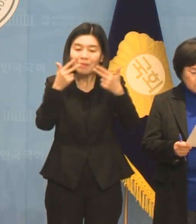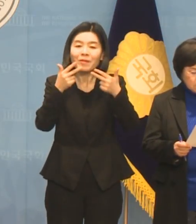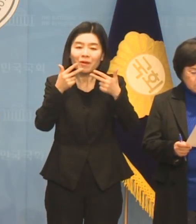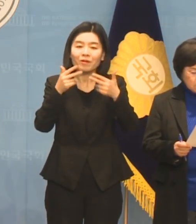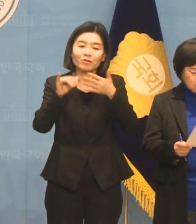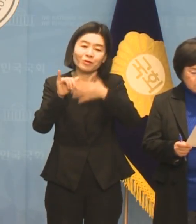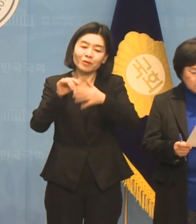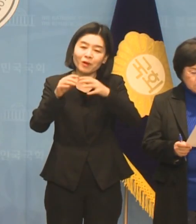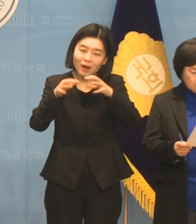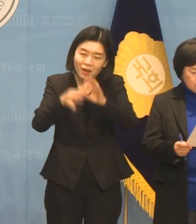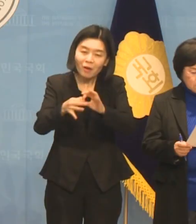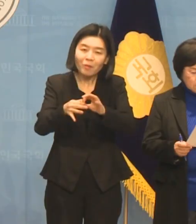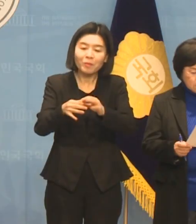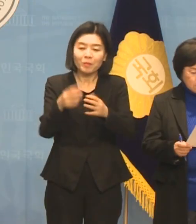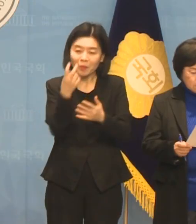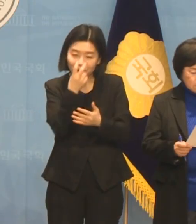결과입니다.